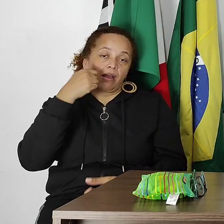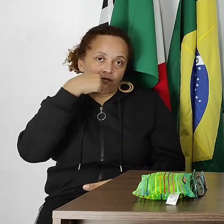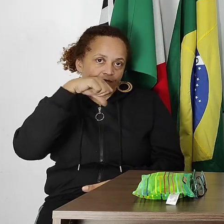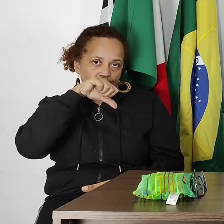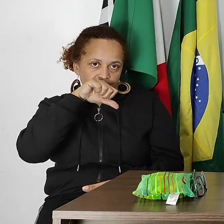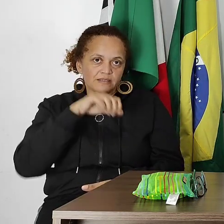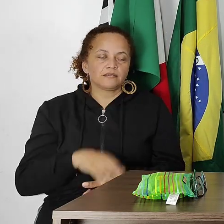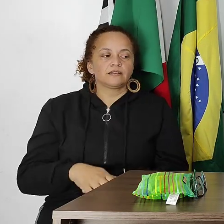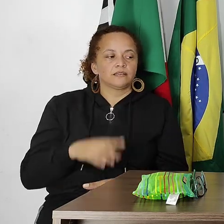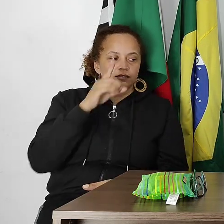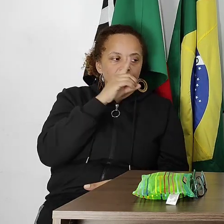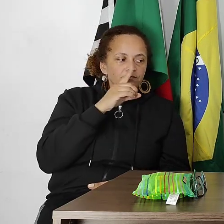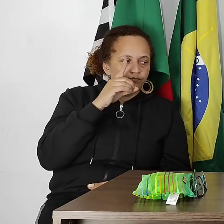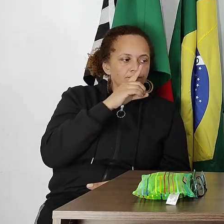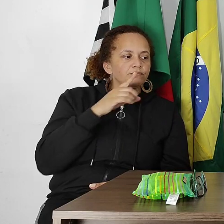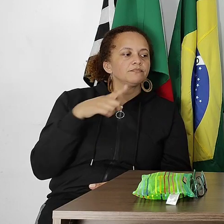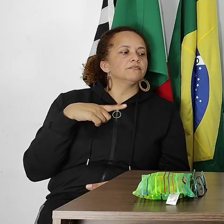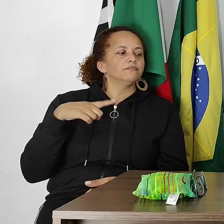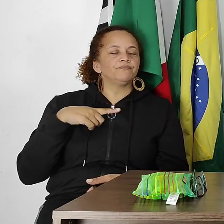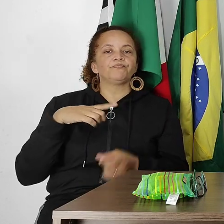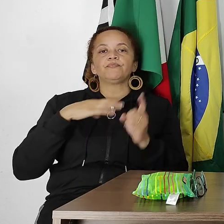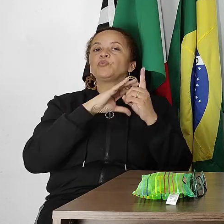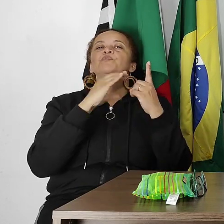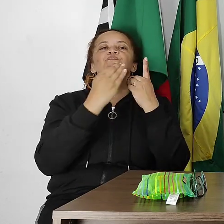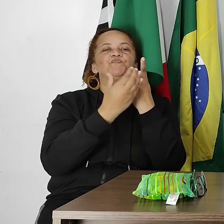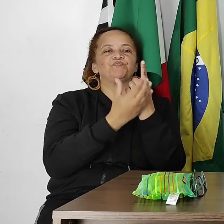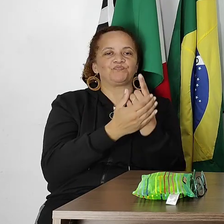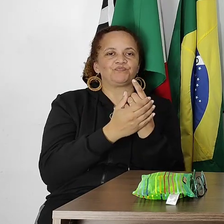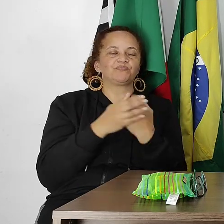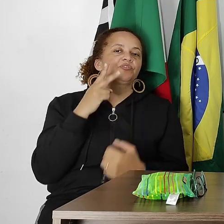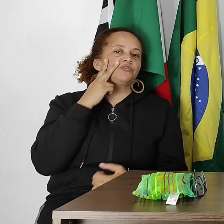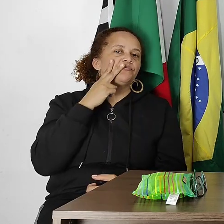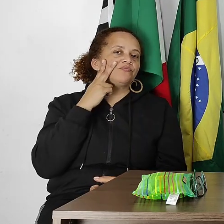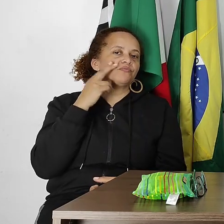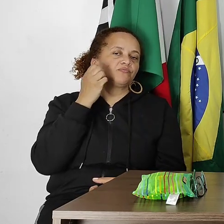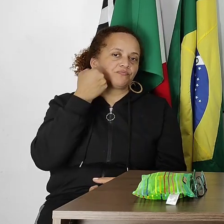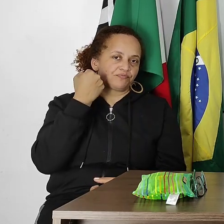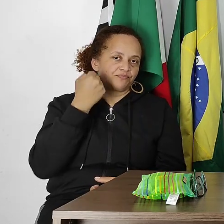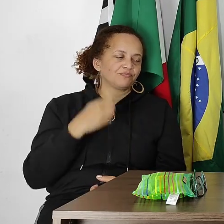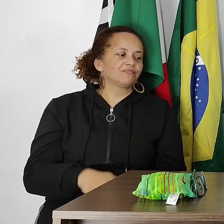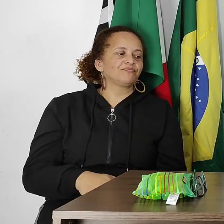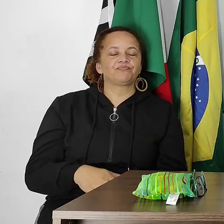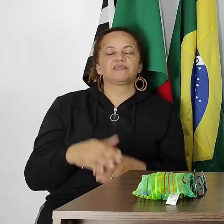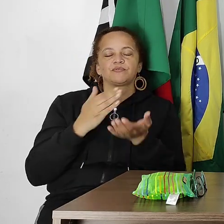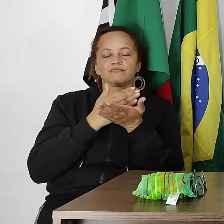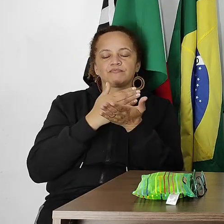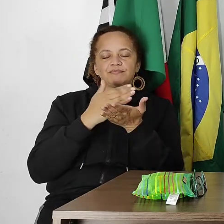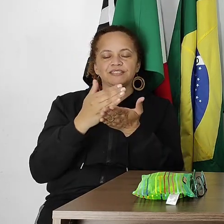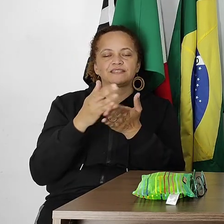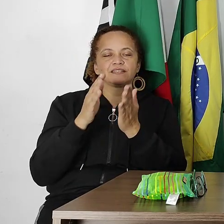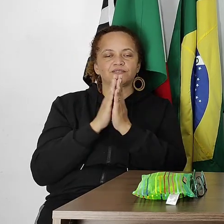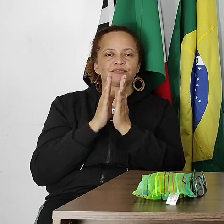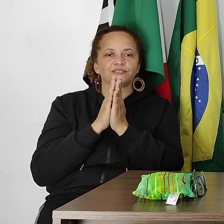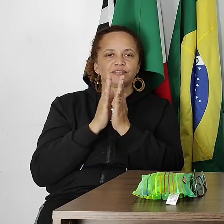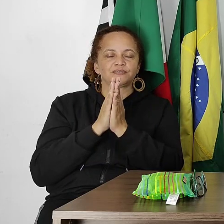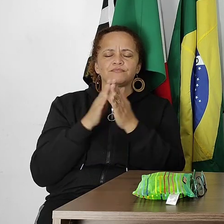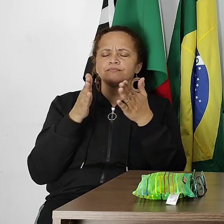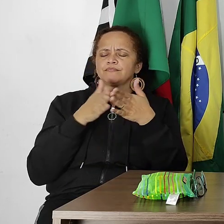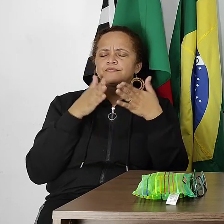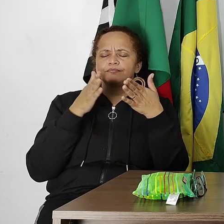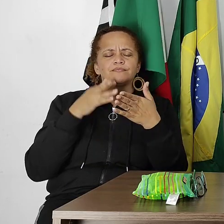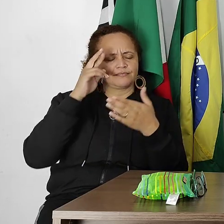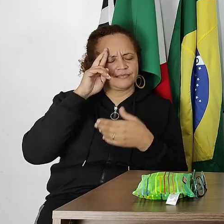às 18 horas, culto de celebração, tá bom? Então vamos começar orando, Orando, pedindo a Deus